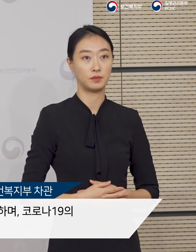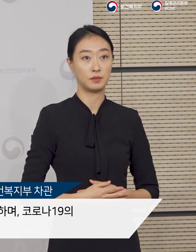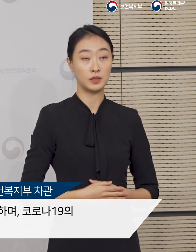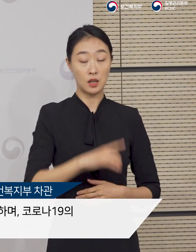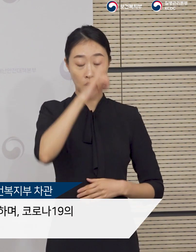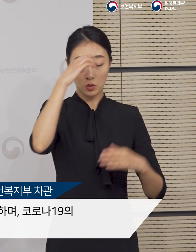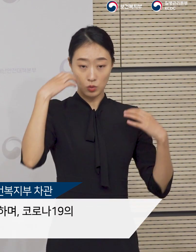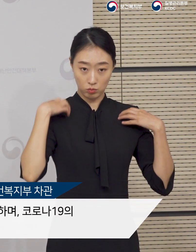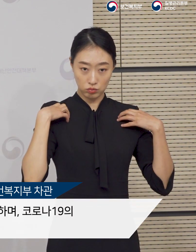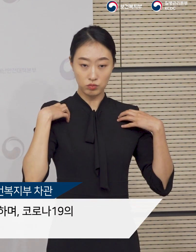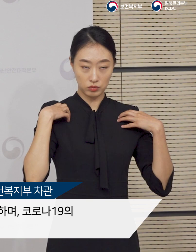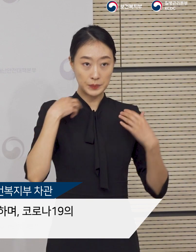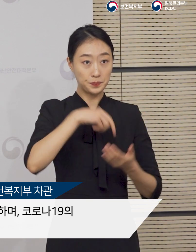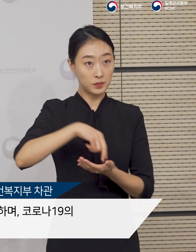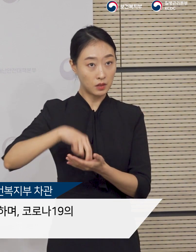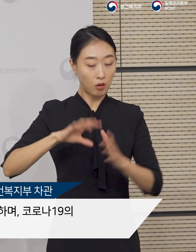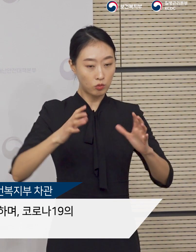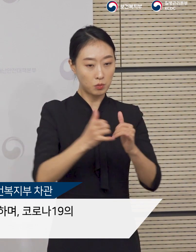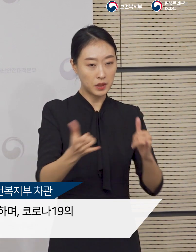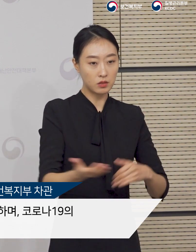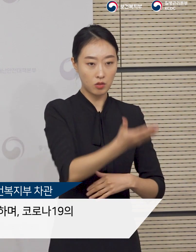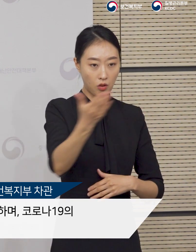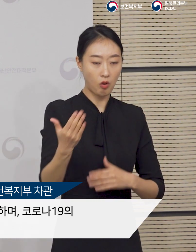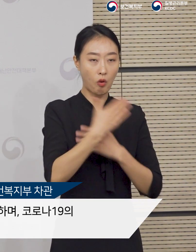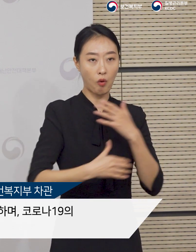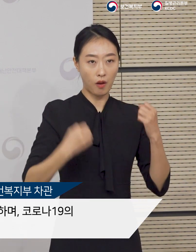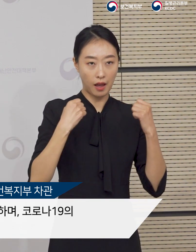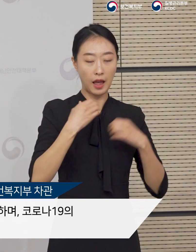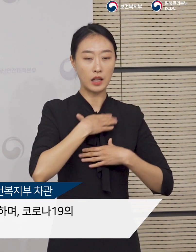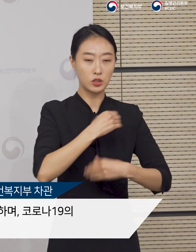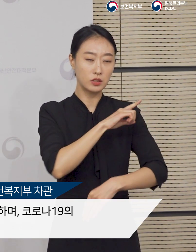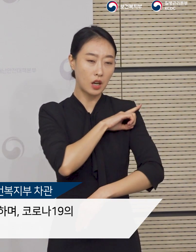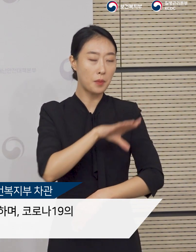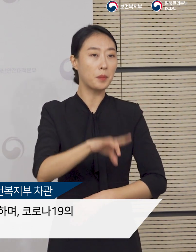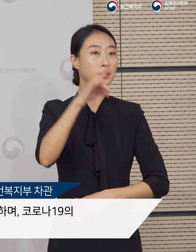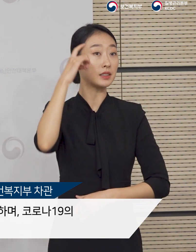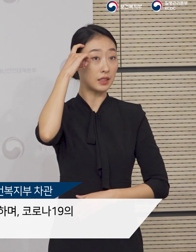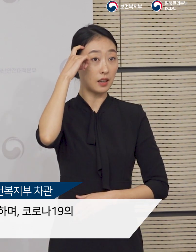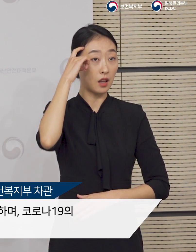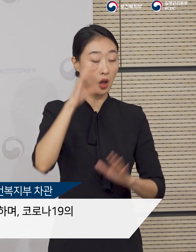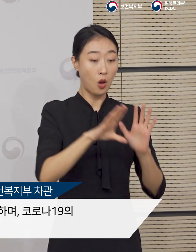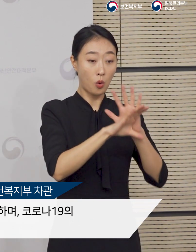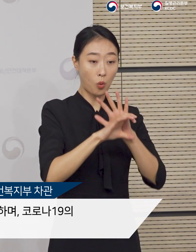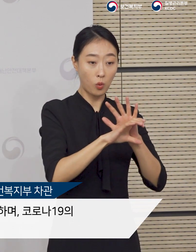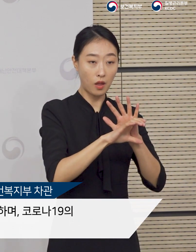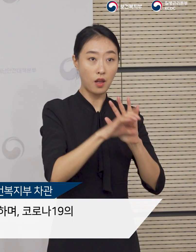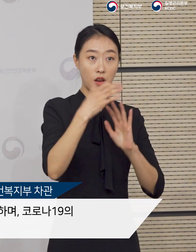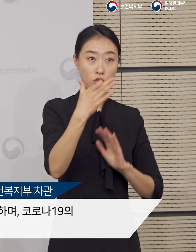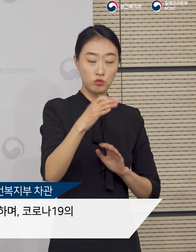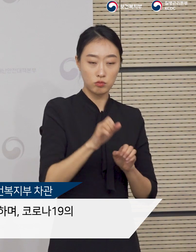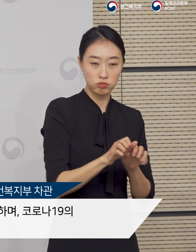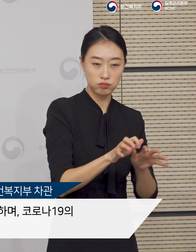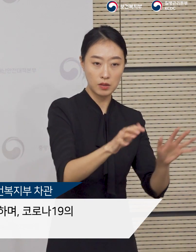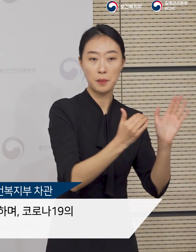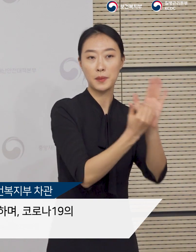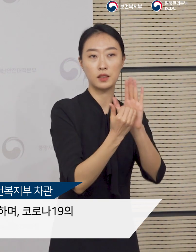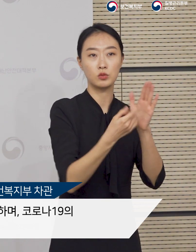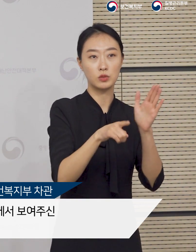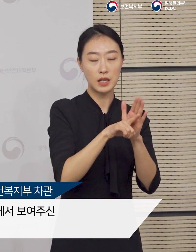정부는 국민의 건강과 안전을 가장 중요하게 생각하며 코로나19의 확산 방지를 위하여 최선을 다하고